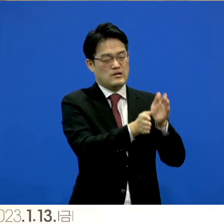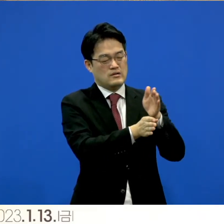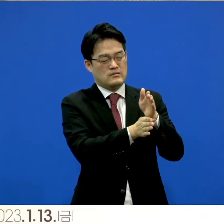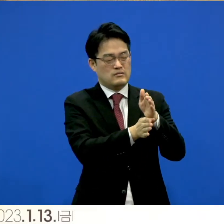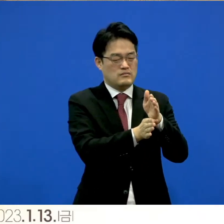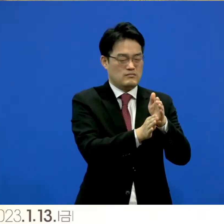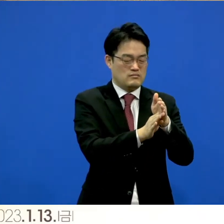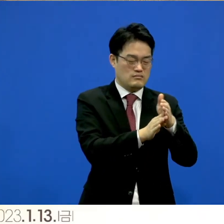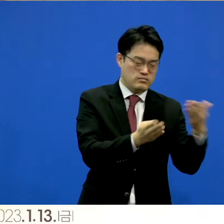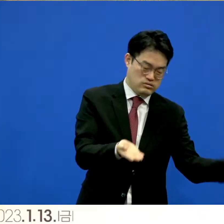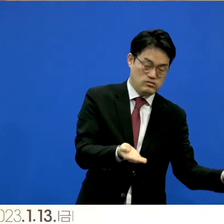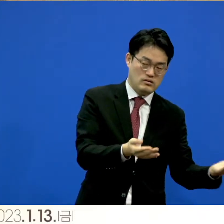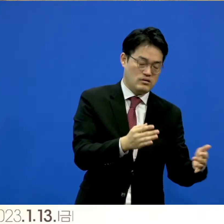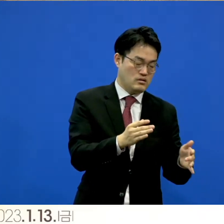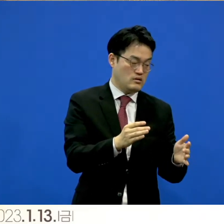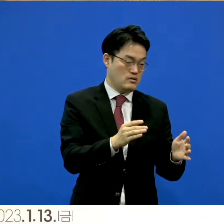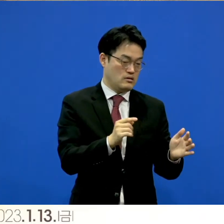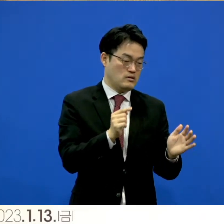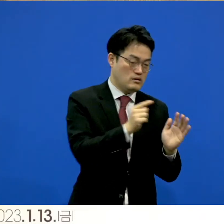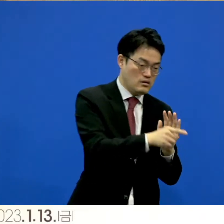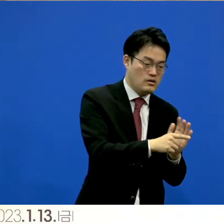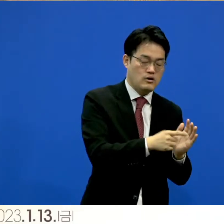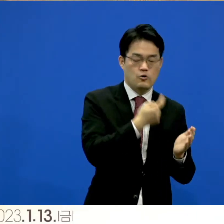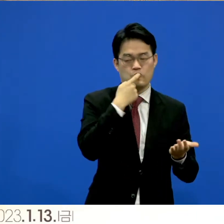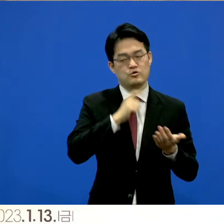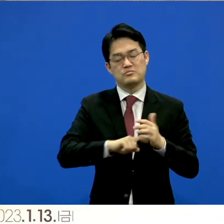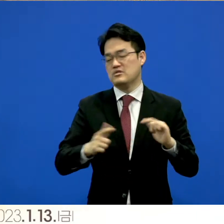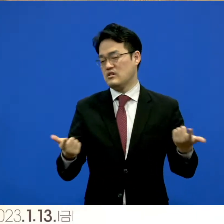배제를 넘어 환대를 하는 삶이 그렇게 어렵다는 거.